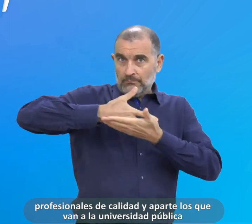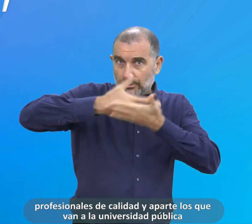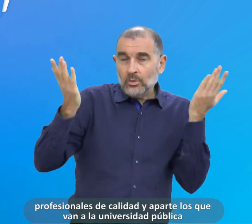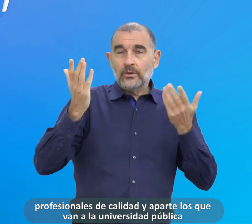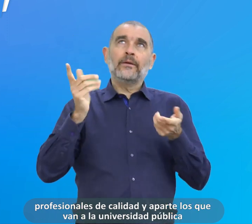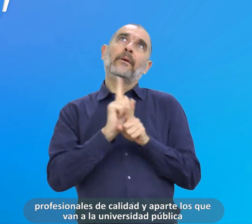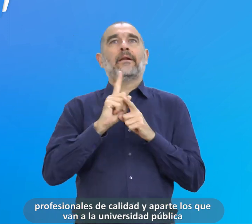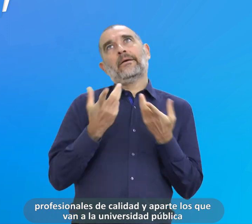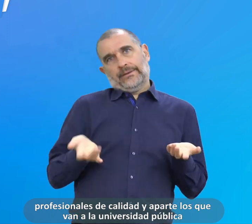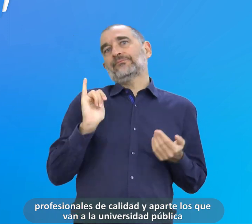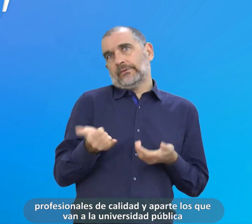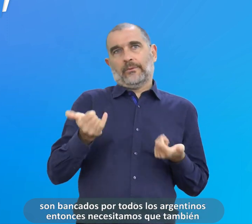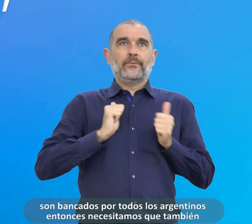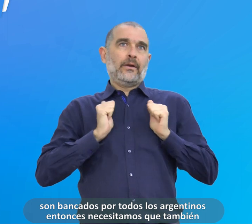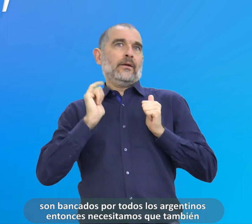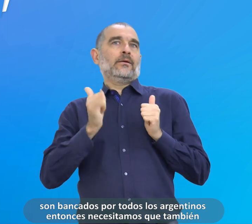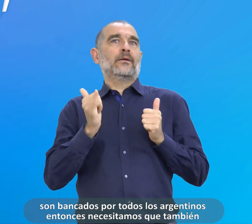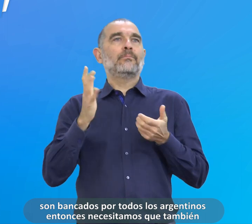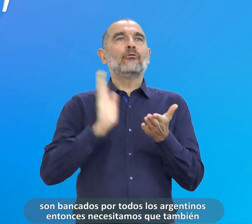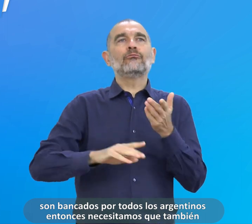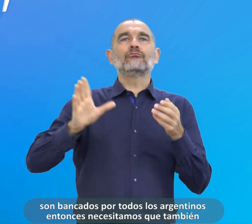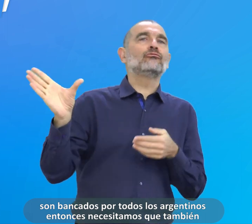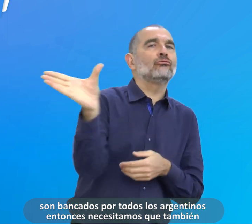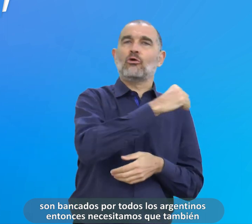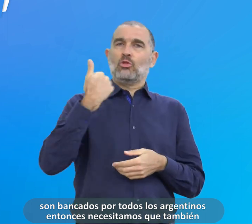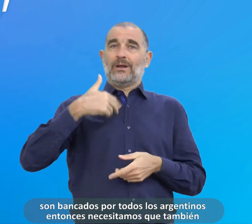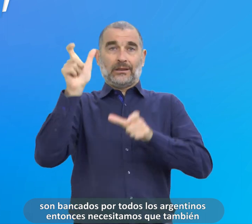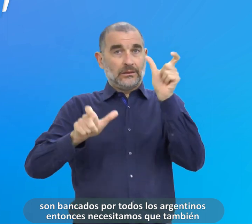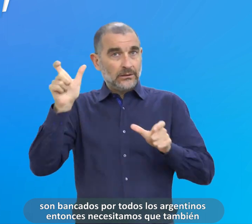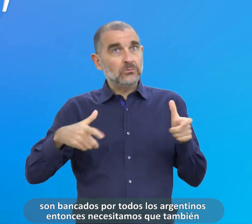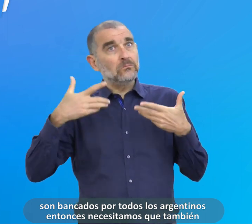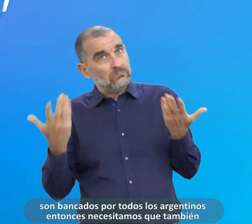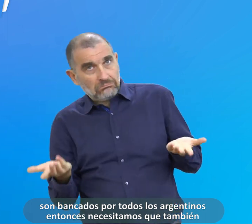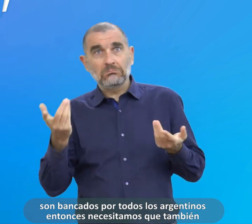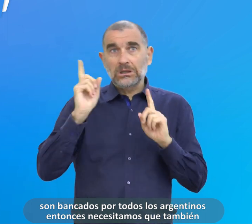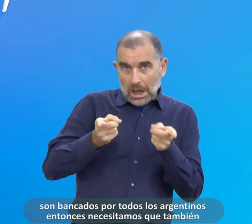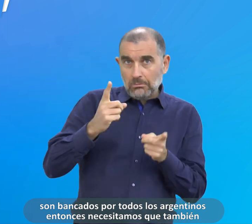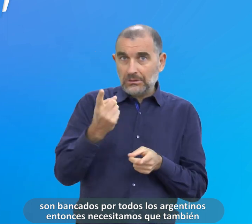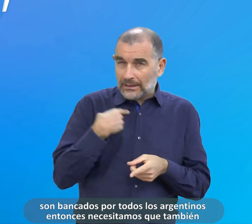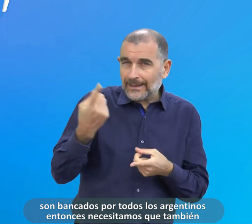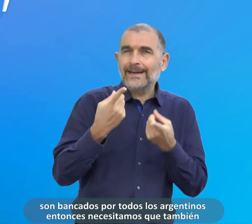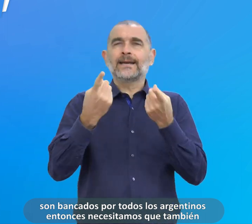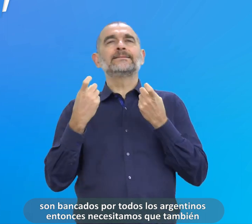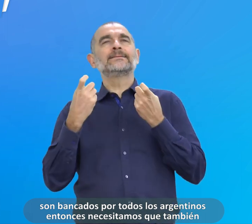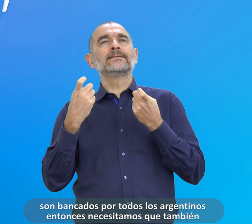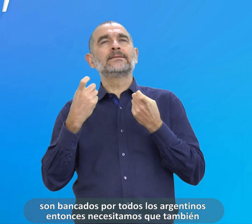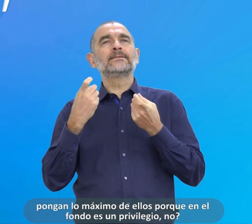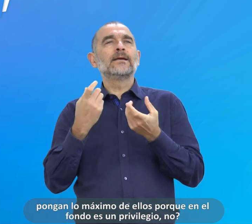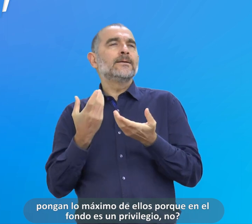aparte los que van a la universidad pública, son bancados por todos los argentinos. Entonces,